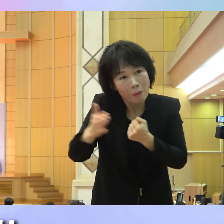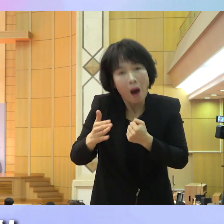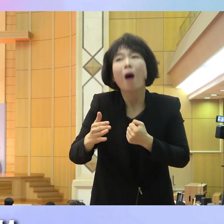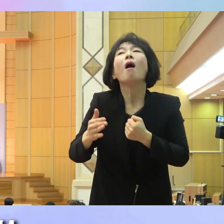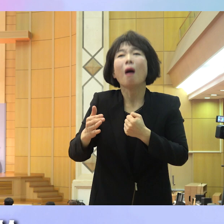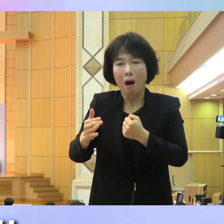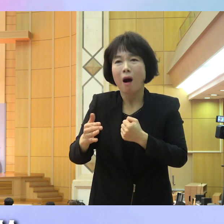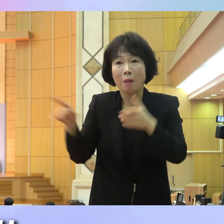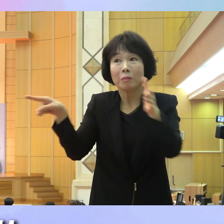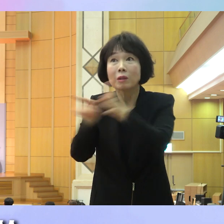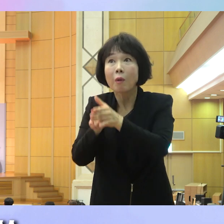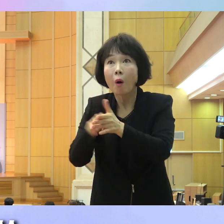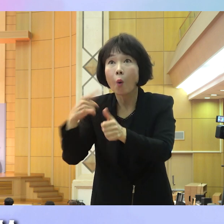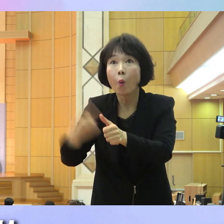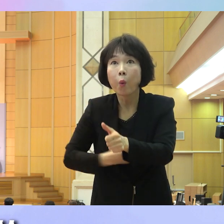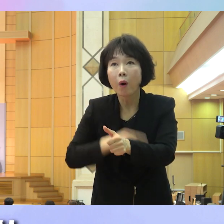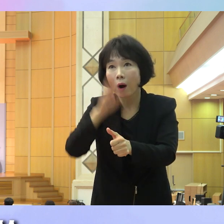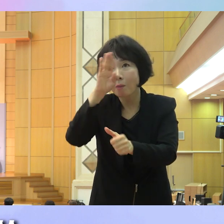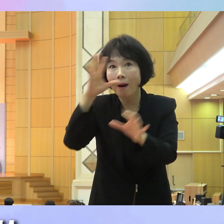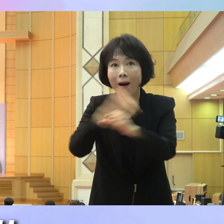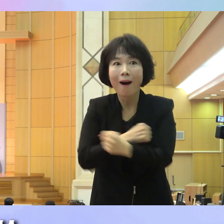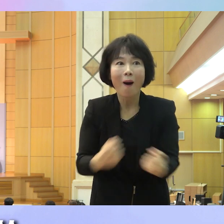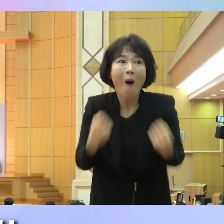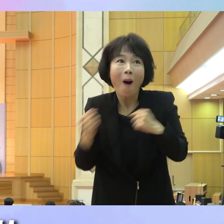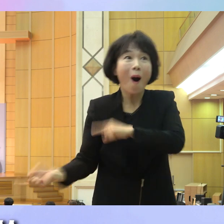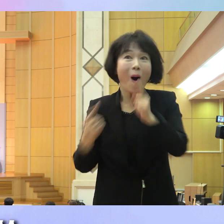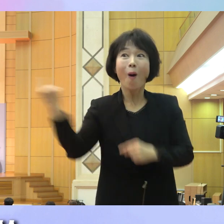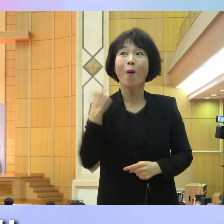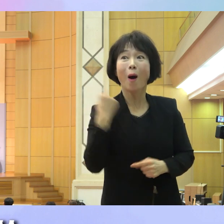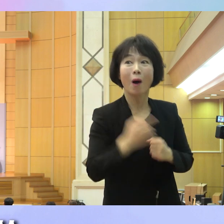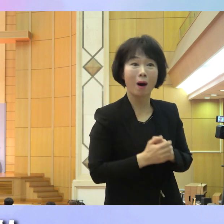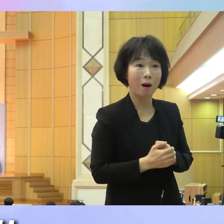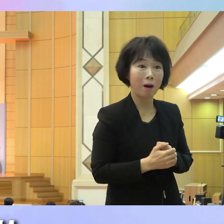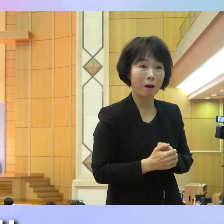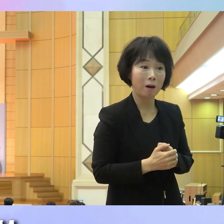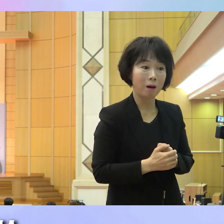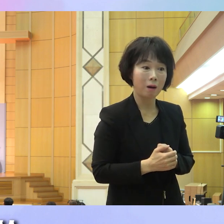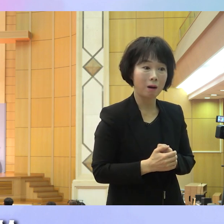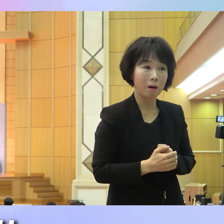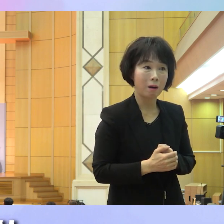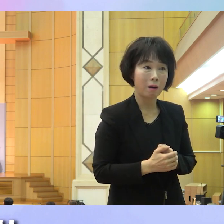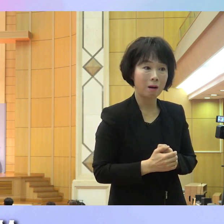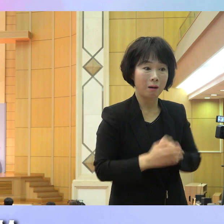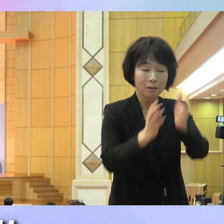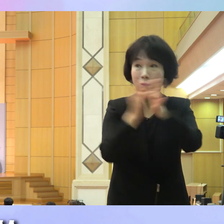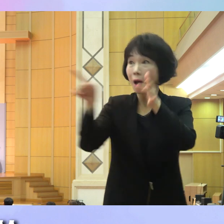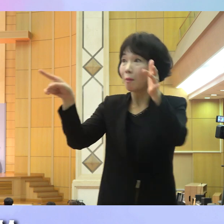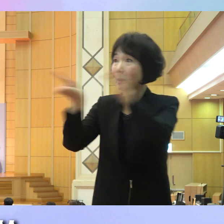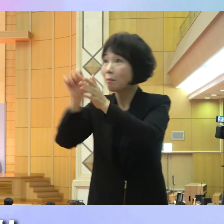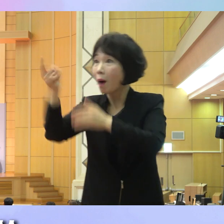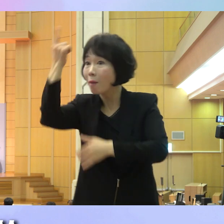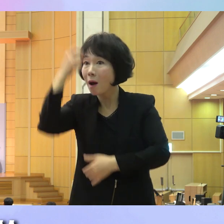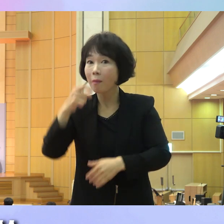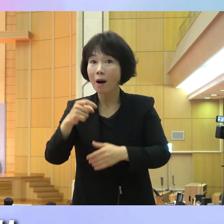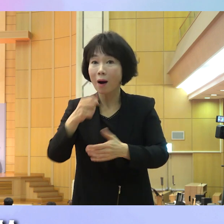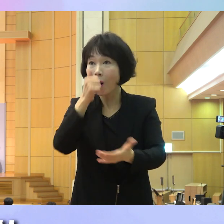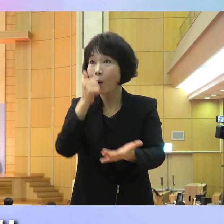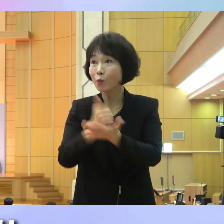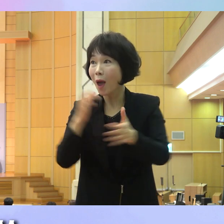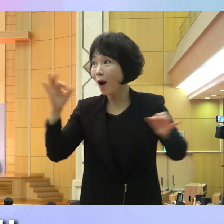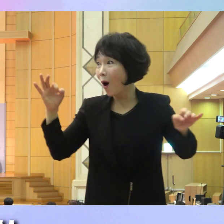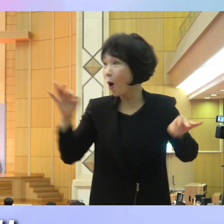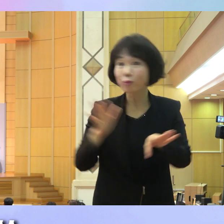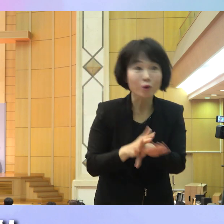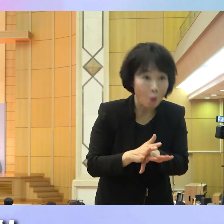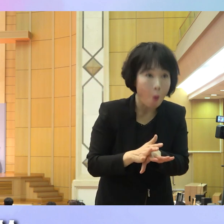그렇다라고 주님이 다 이루었으니까, 이제 주님이 이루었으니까 죄는 없어지고 의를 이루어놨으니까 믿는 순간 의가 내게 역사하고, 믿는